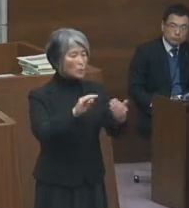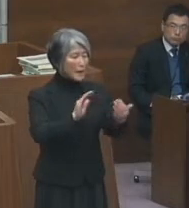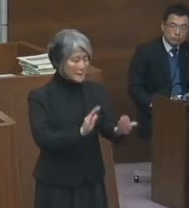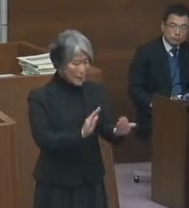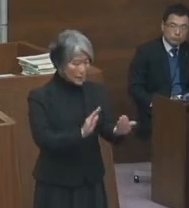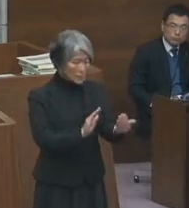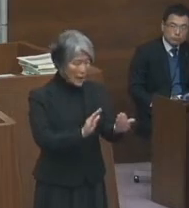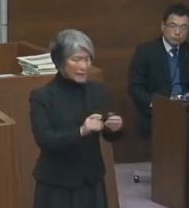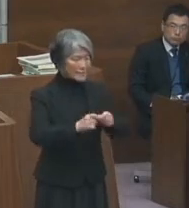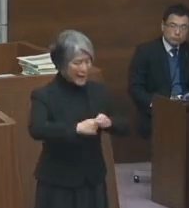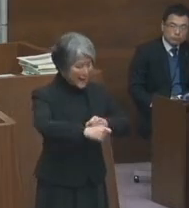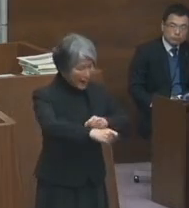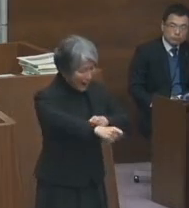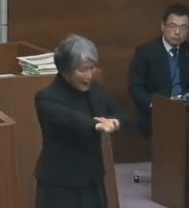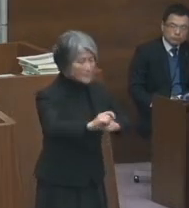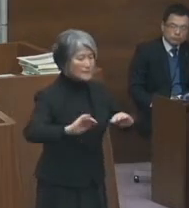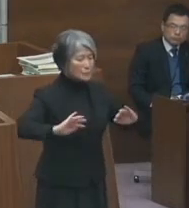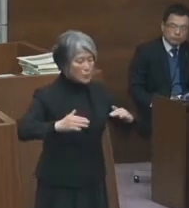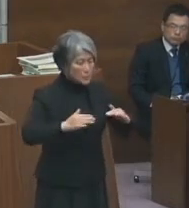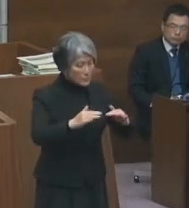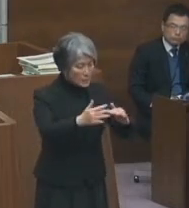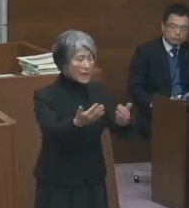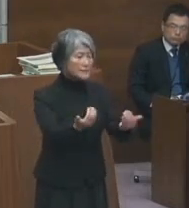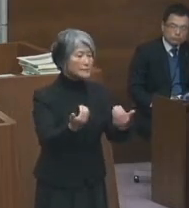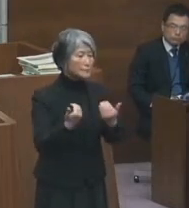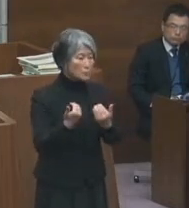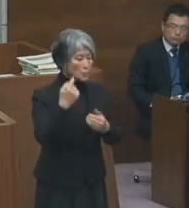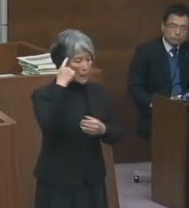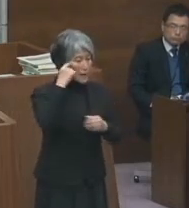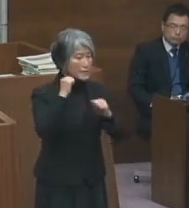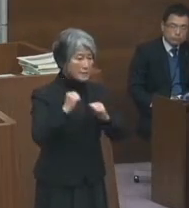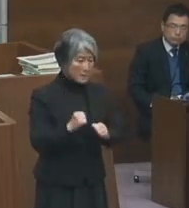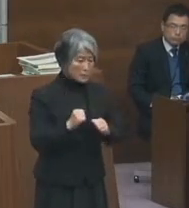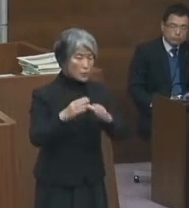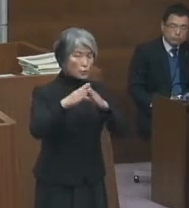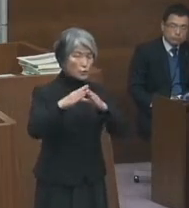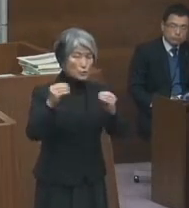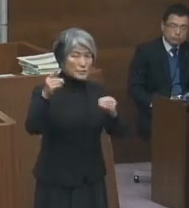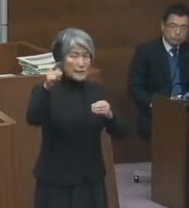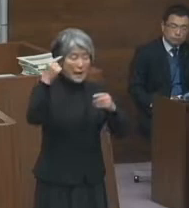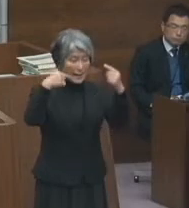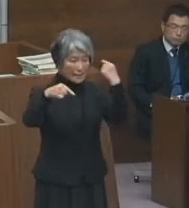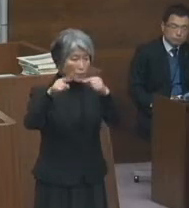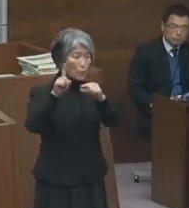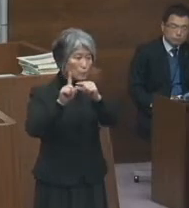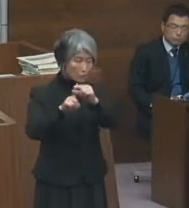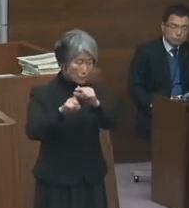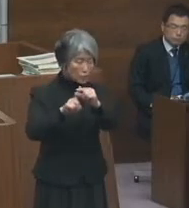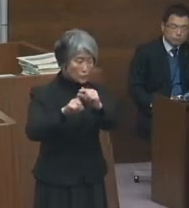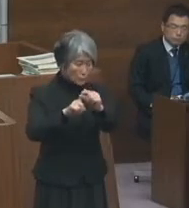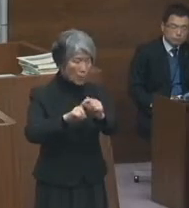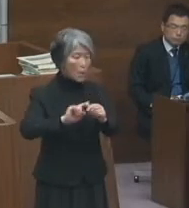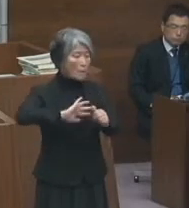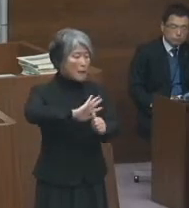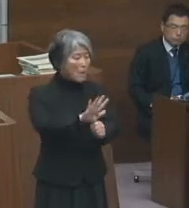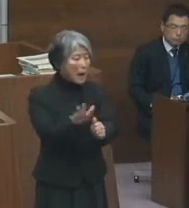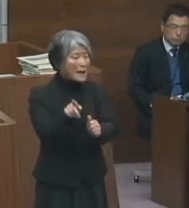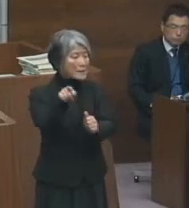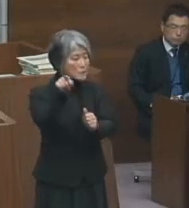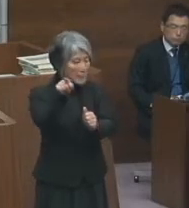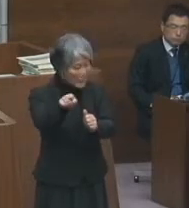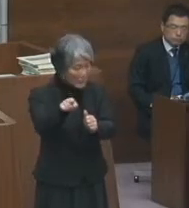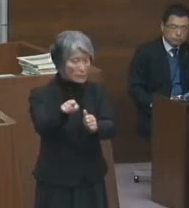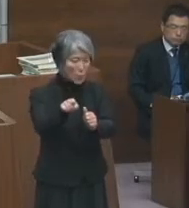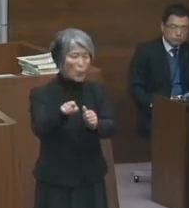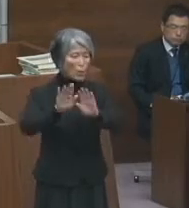取り組みが必要と考えておりまして、現在、国において検討されております。 パワーハラスメント防止義務の法制化の